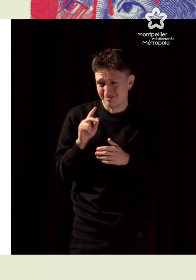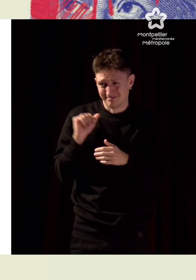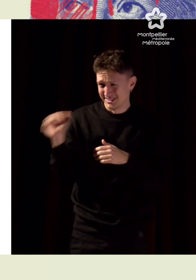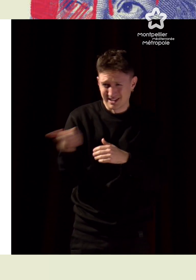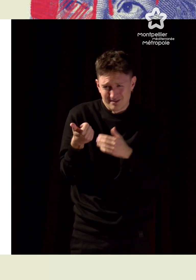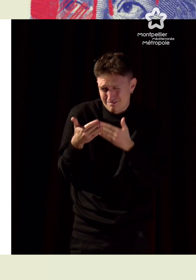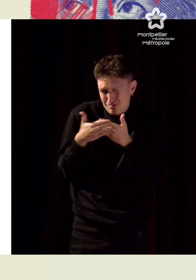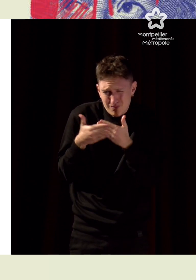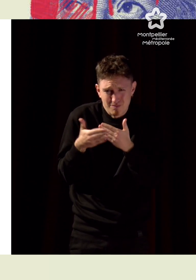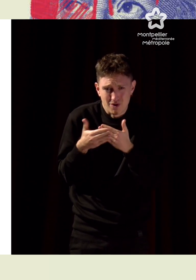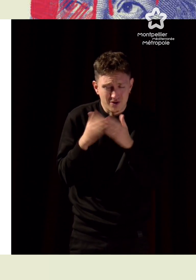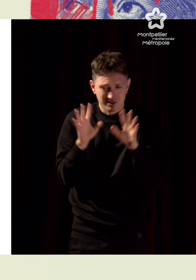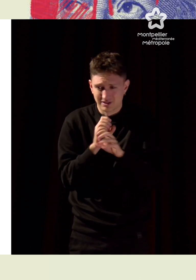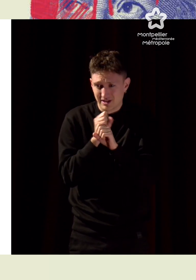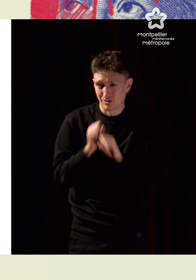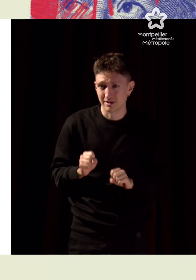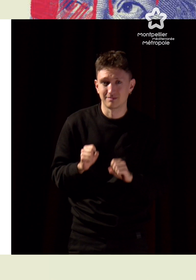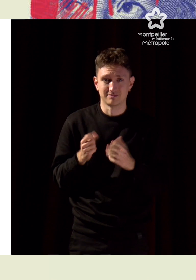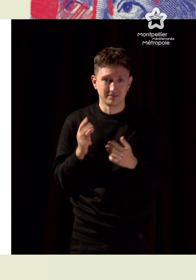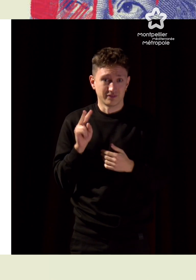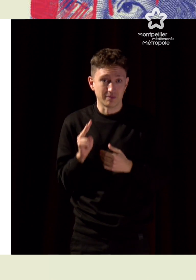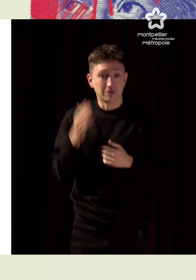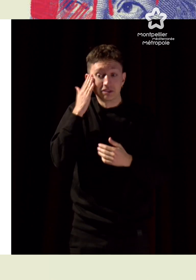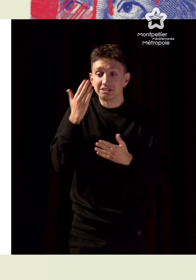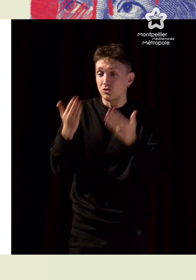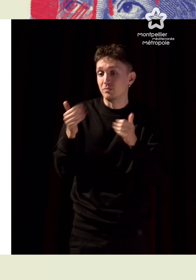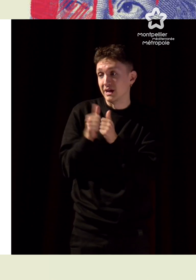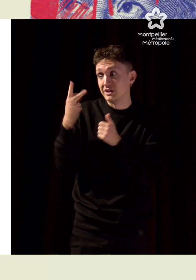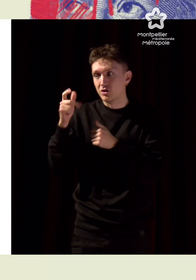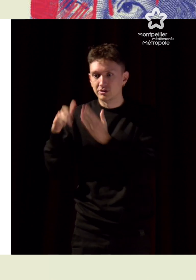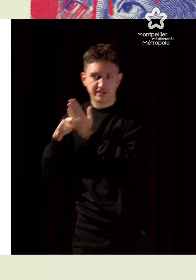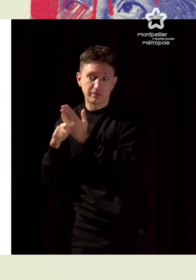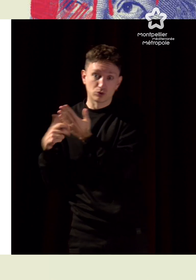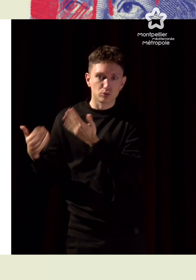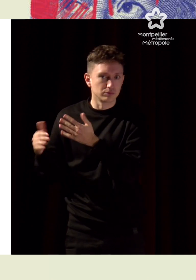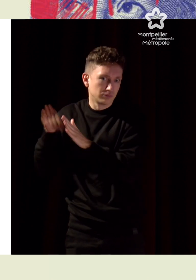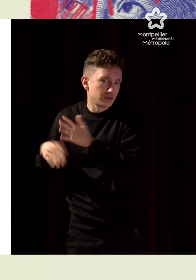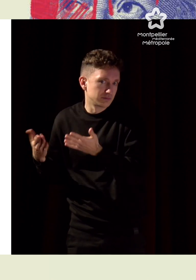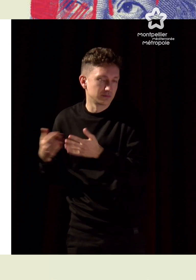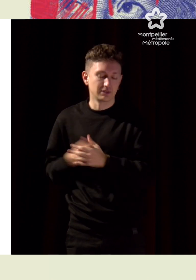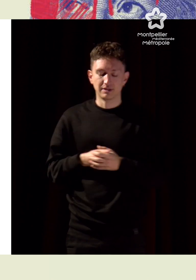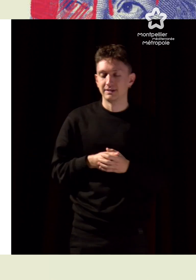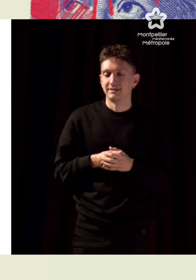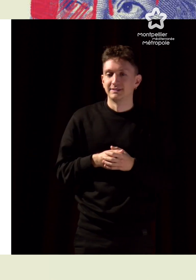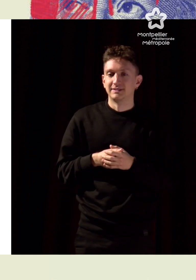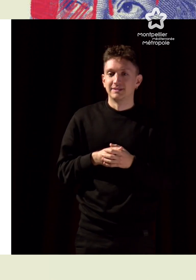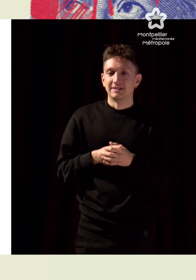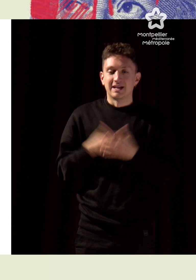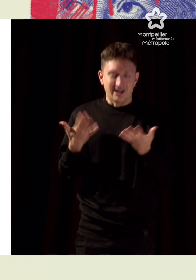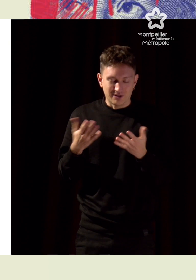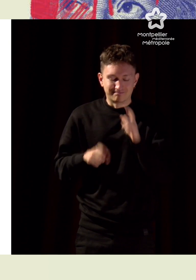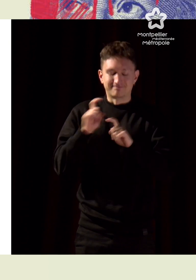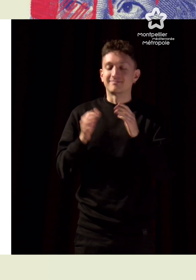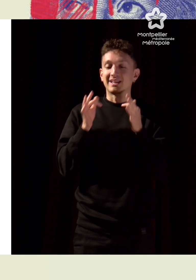forte si on la compare à ce qu'on trouve dans d'autres espèces. Alors maintenant, je reviens à